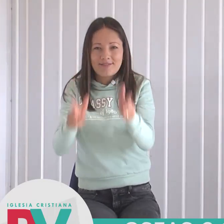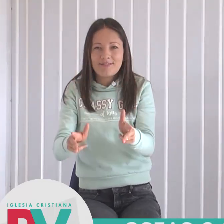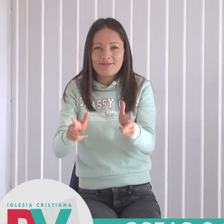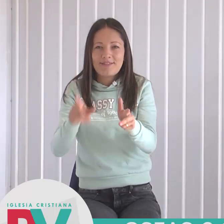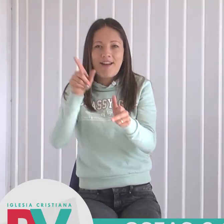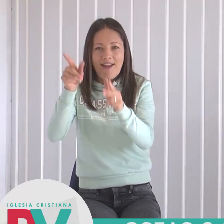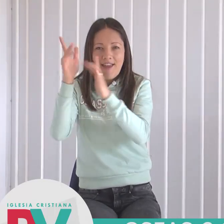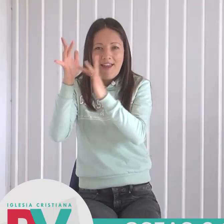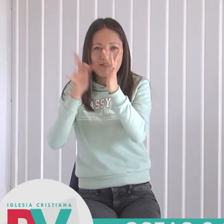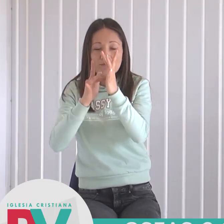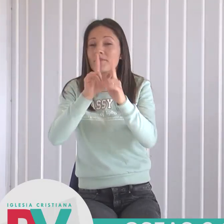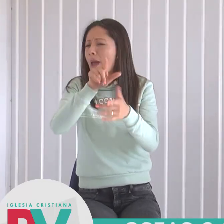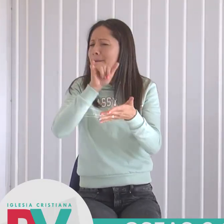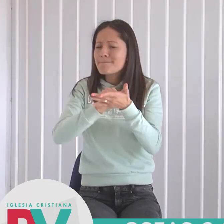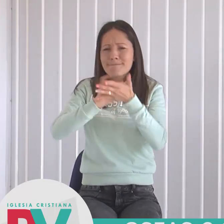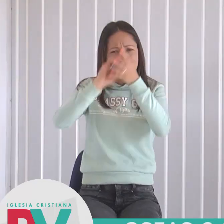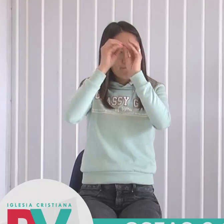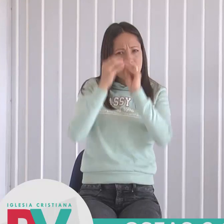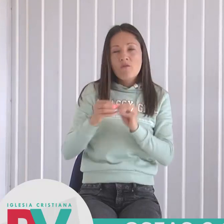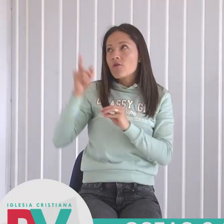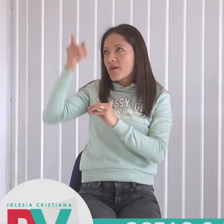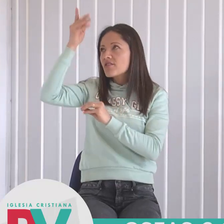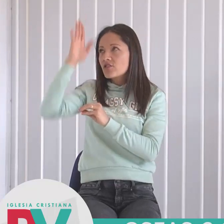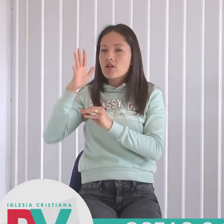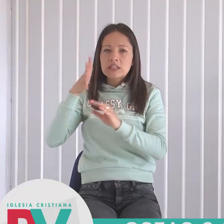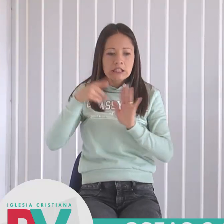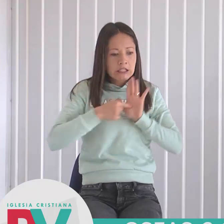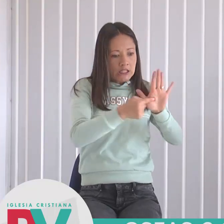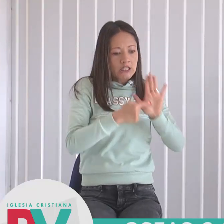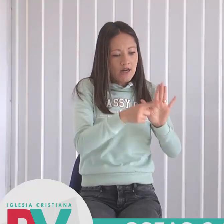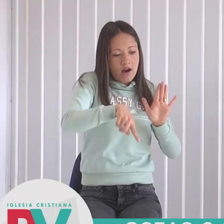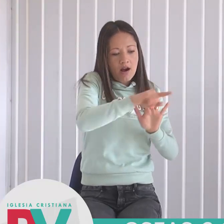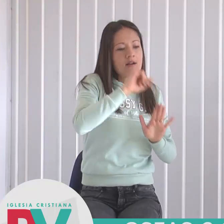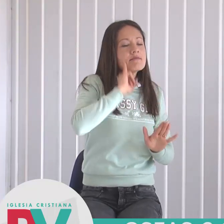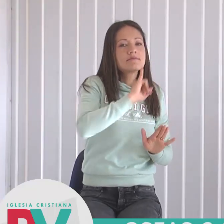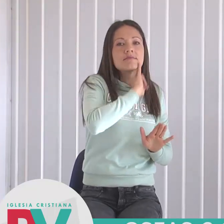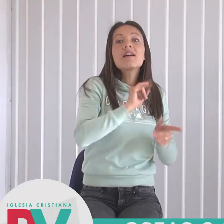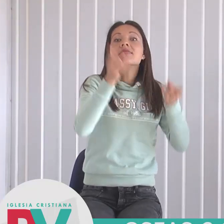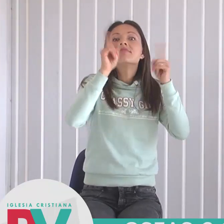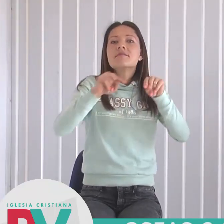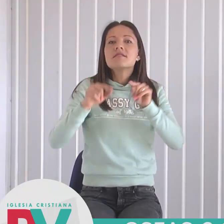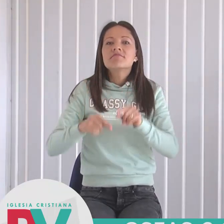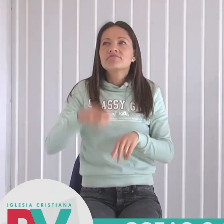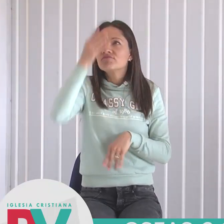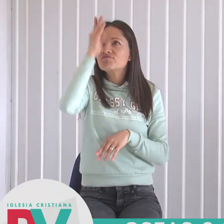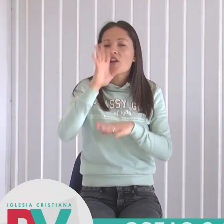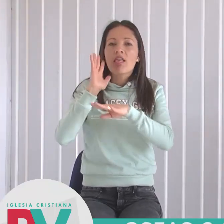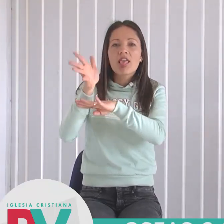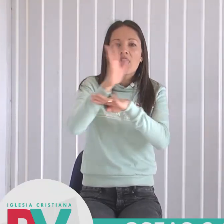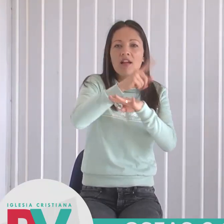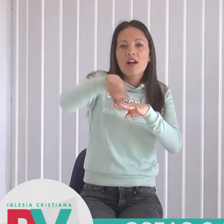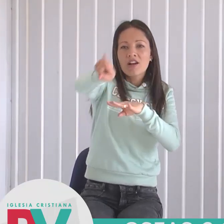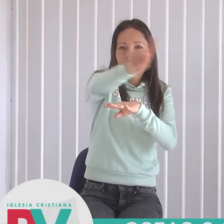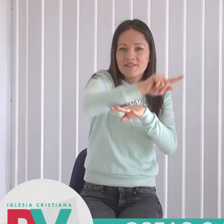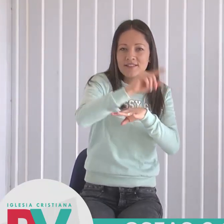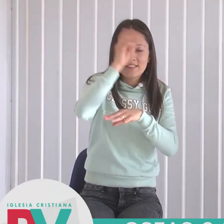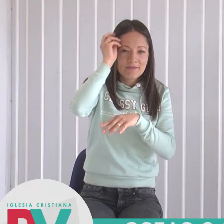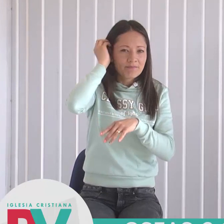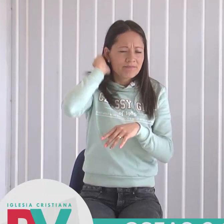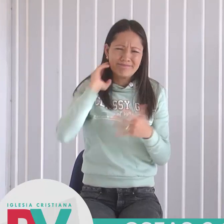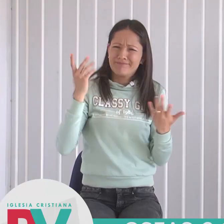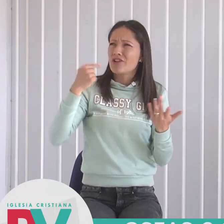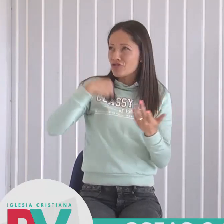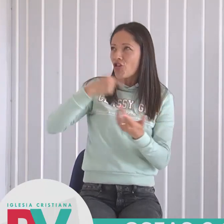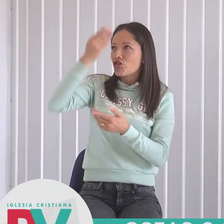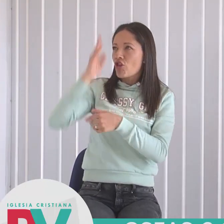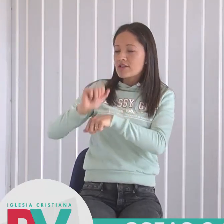Dios le está hablando al pueblo de Israel, también nos está hablando a nosotros. ¿Qué nos está diciendo? No es posible que yo sea su Señor y ustedes